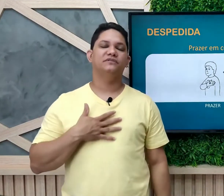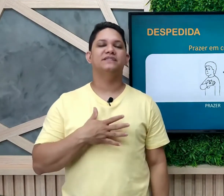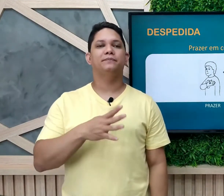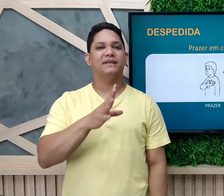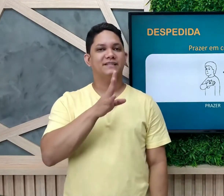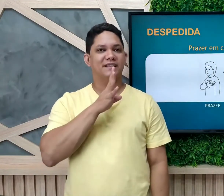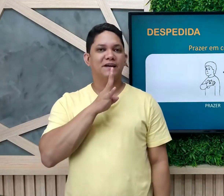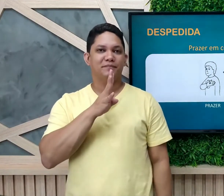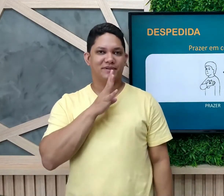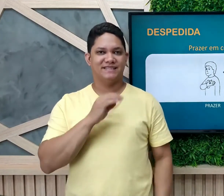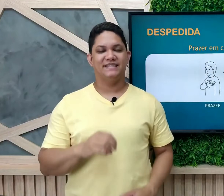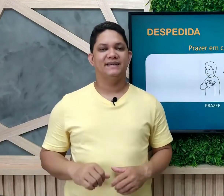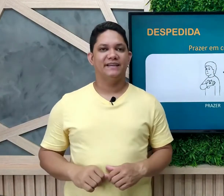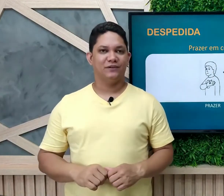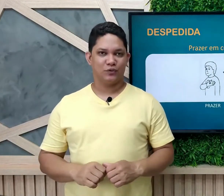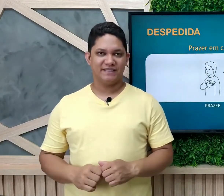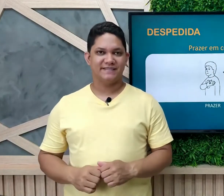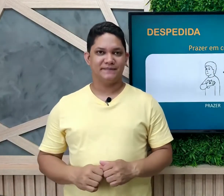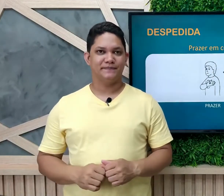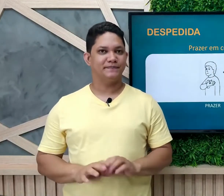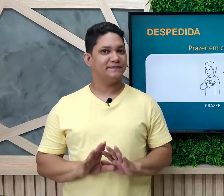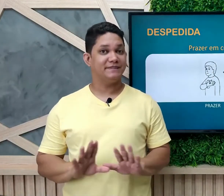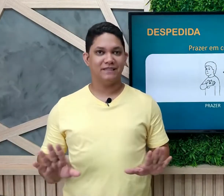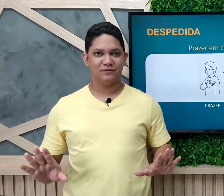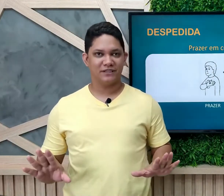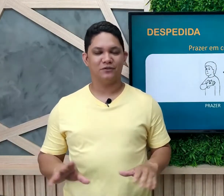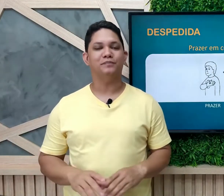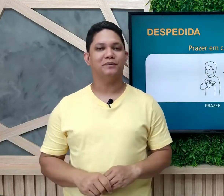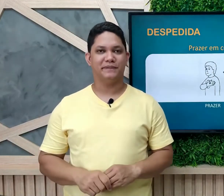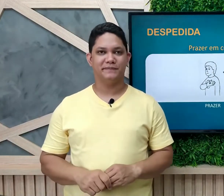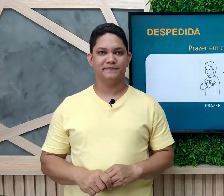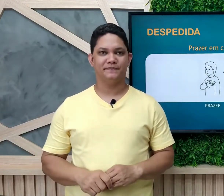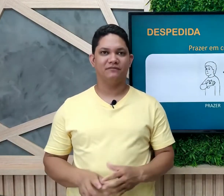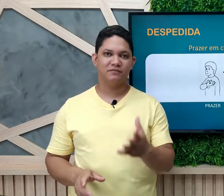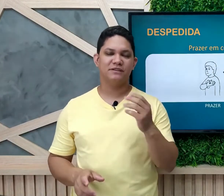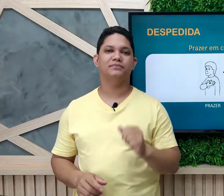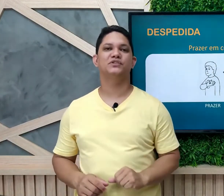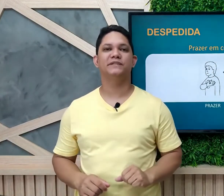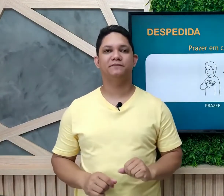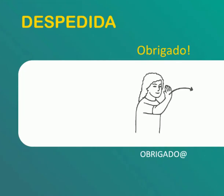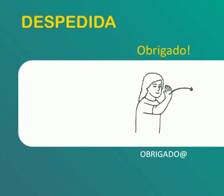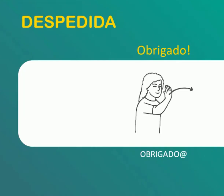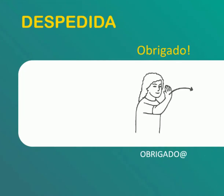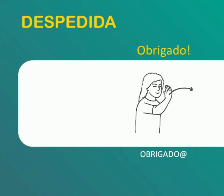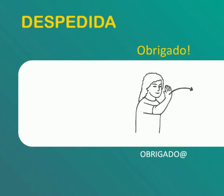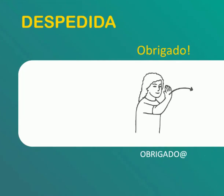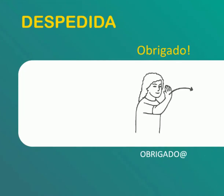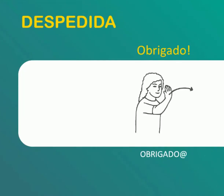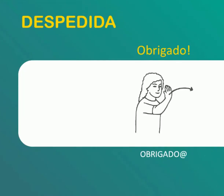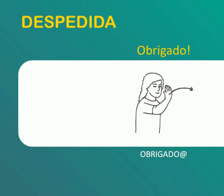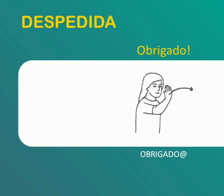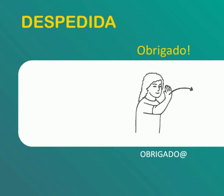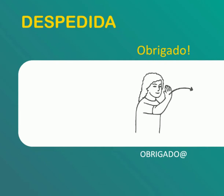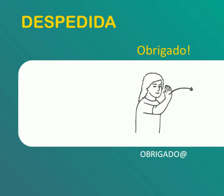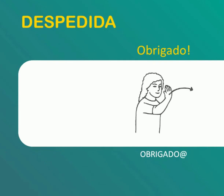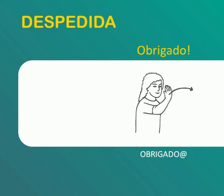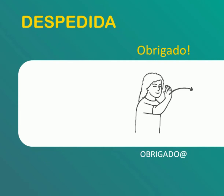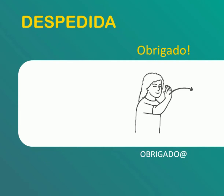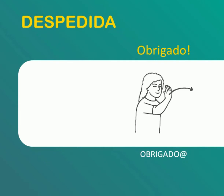fazer apenas prazer em conhecer. Não tem nenhum problema. Vamos à próxima expressão. Aqui